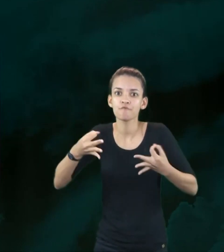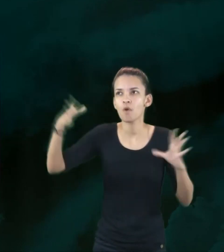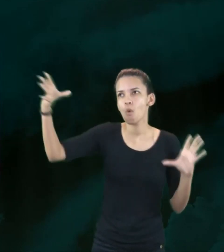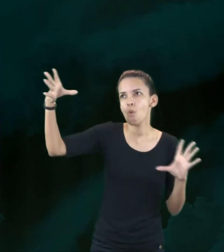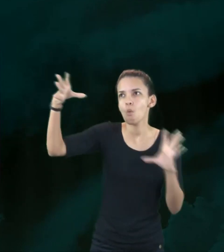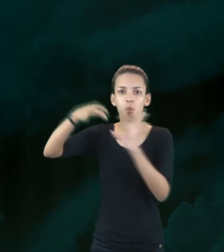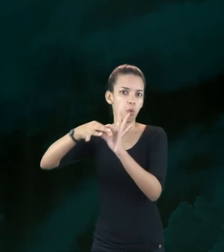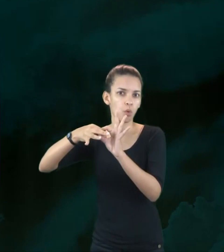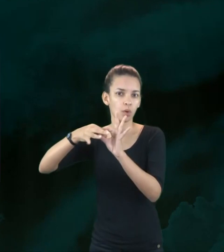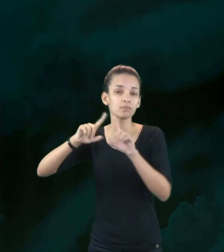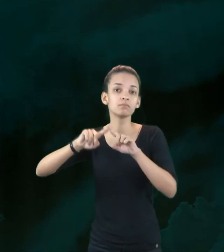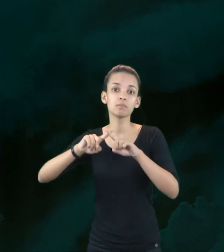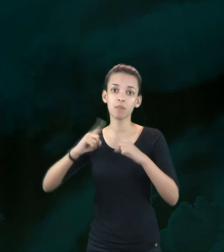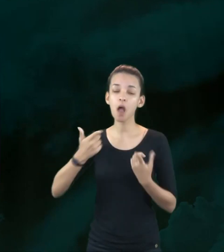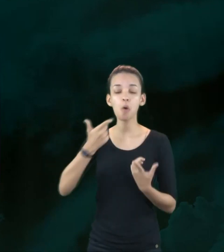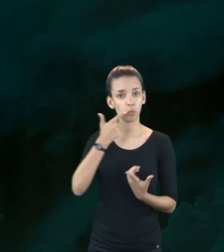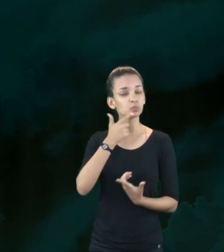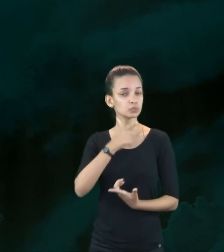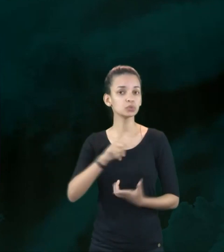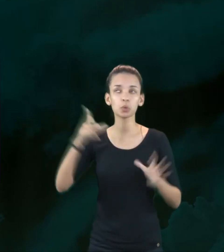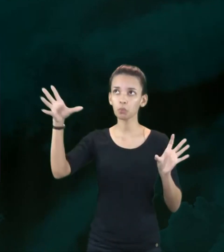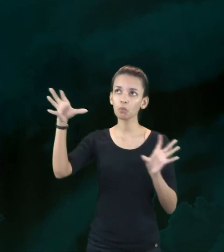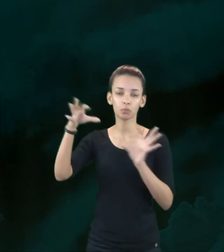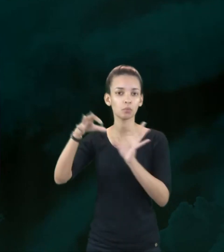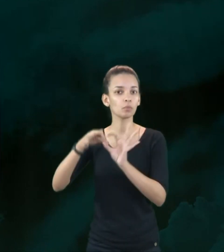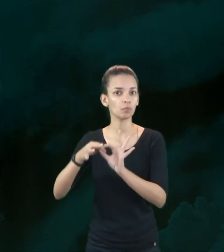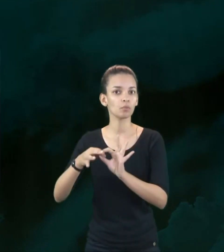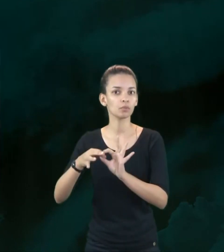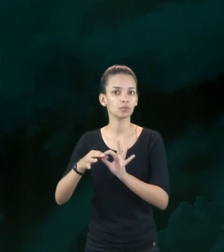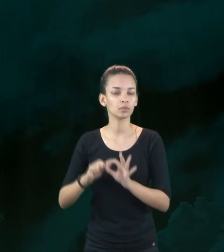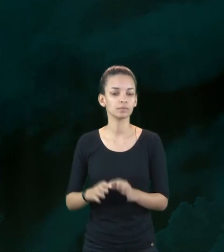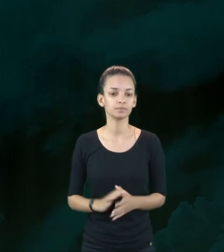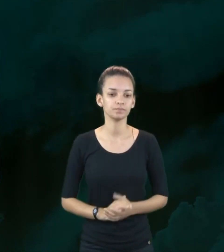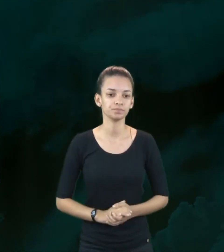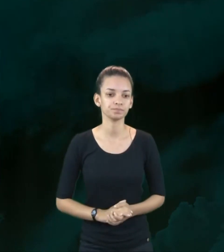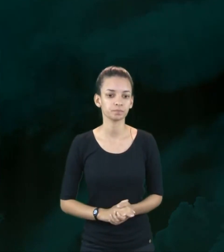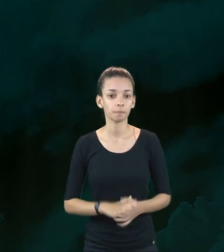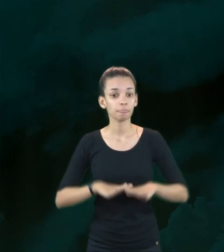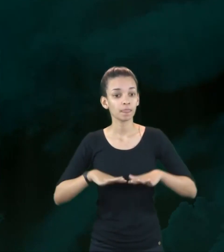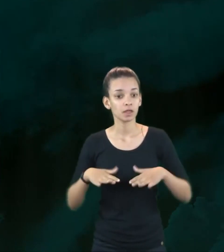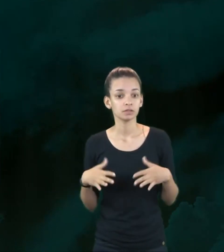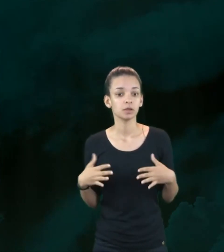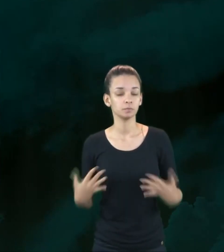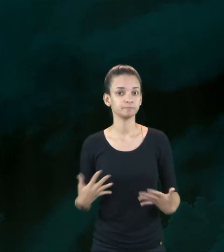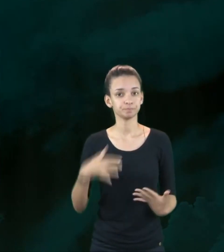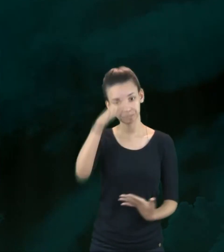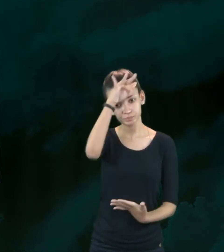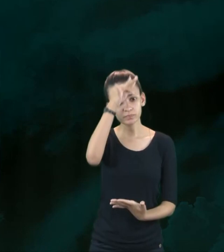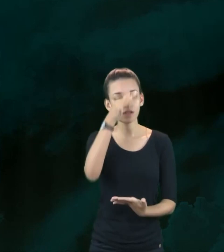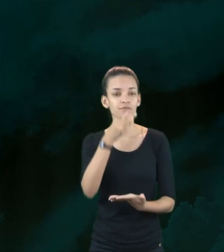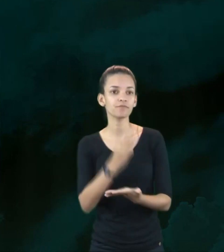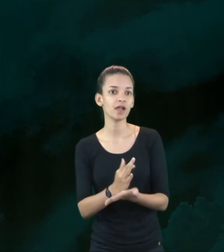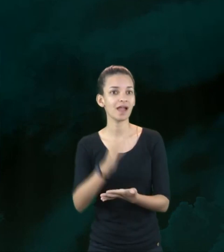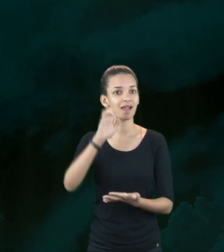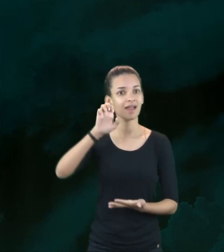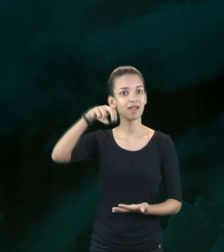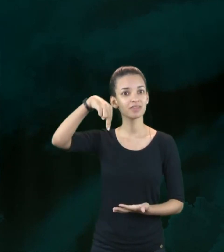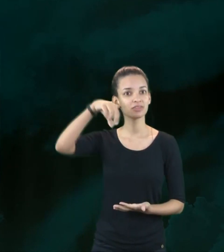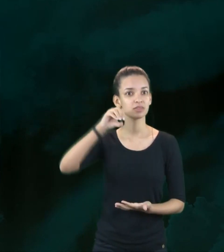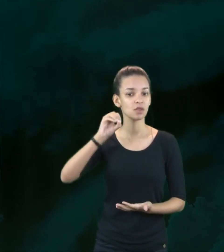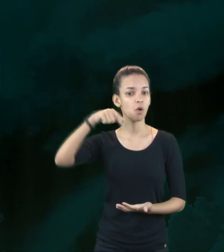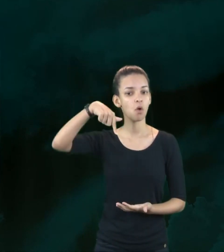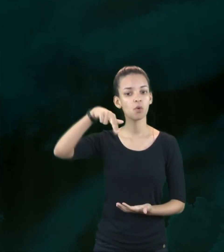Deus. Versículo 5 diz, pela fé Enoque, então Abel é um personagem e Enoque é outro personagem. Pela